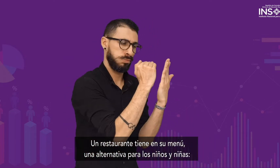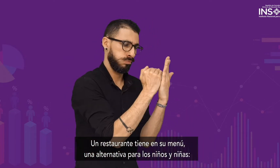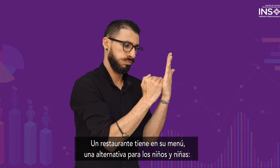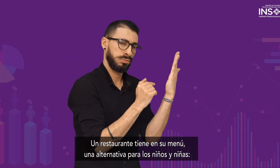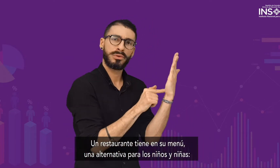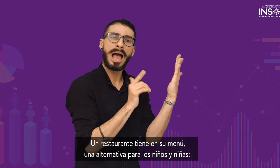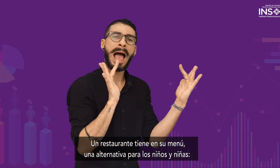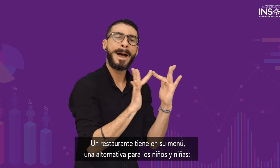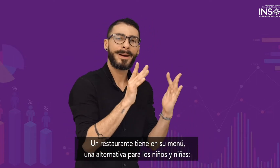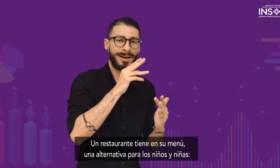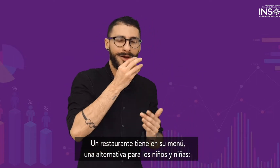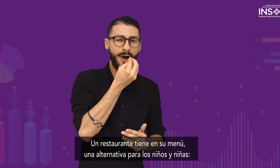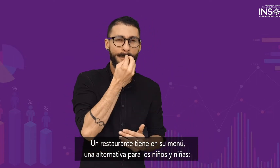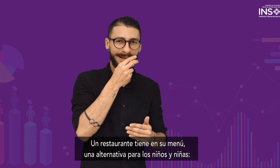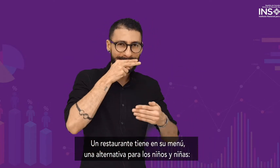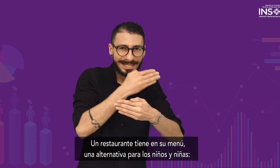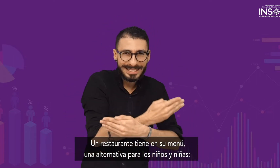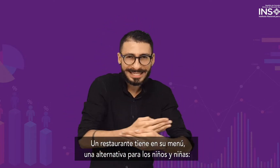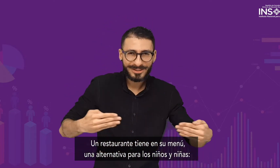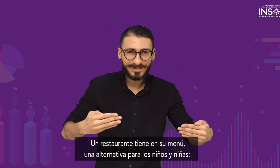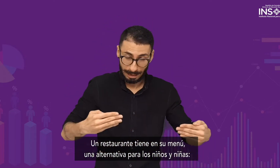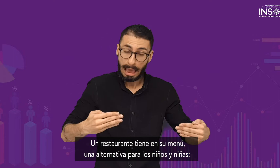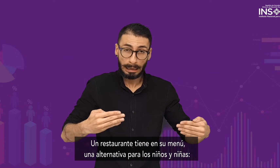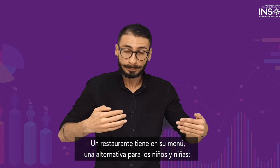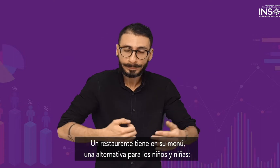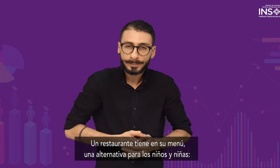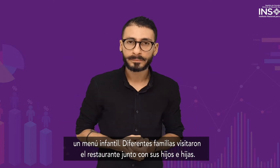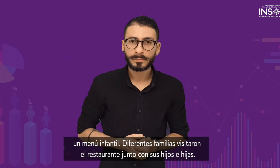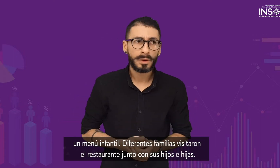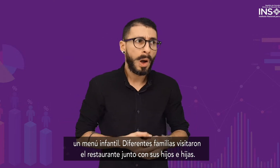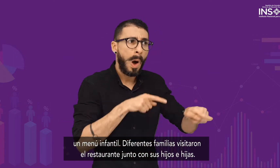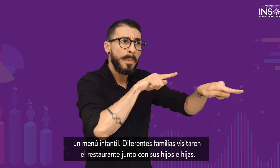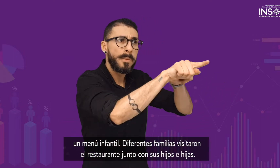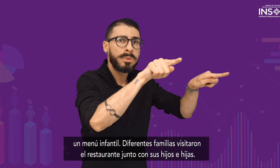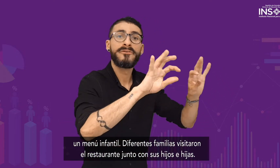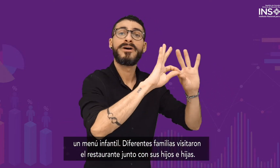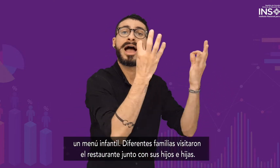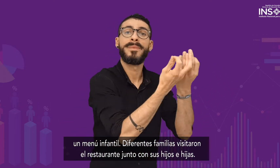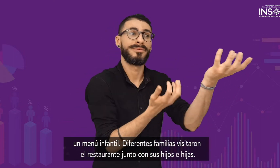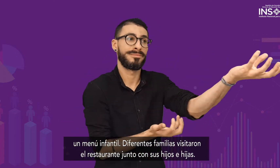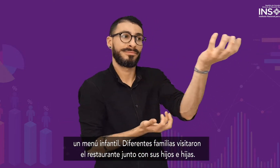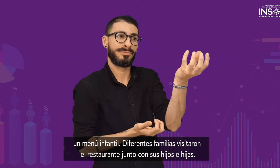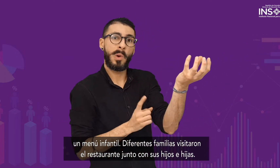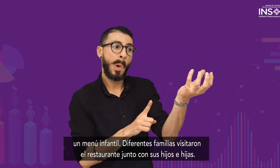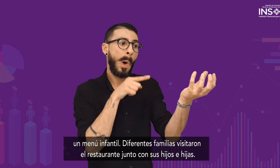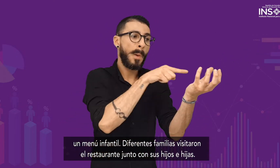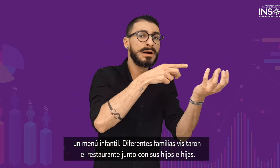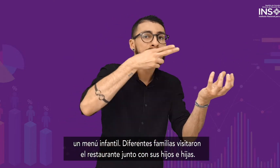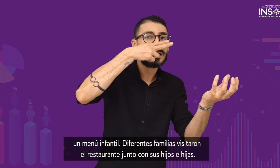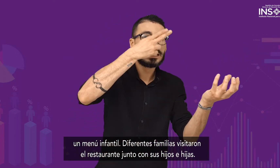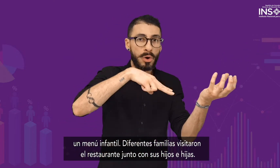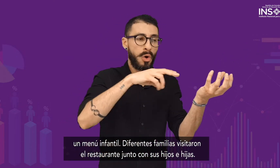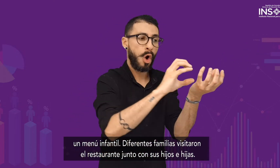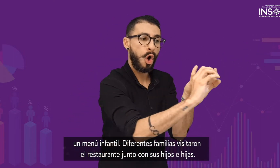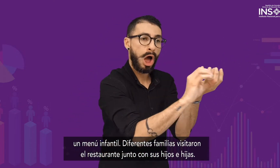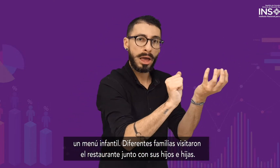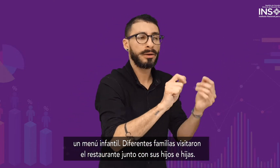menú una alternativa para los niños y niñas, un menú infantil. Diferentes familias visitaron el